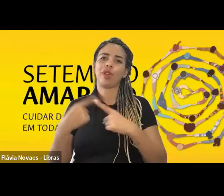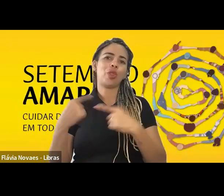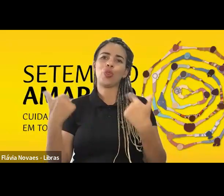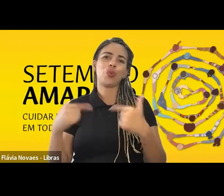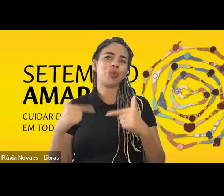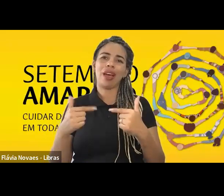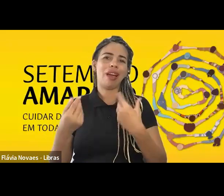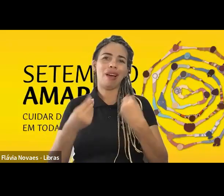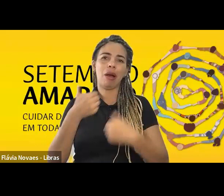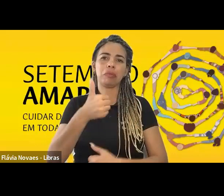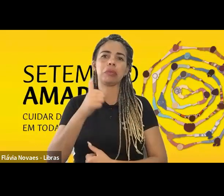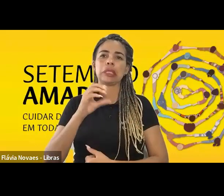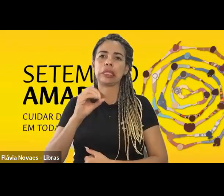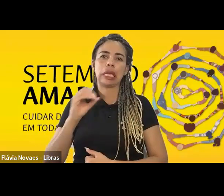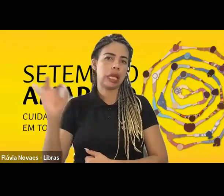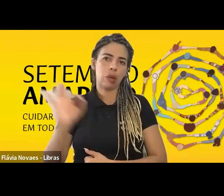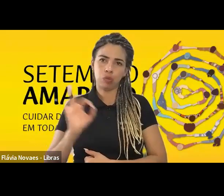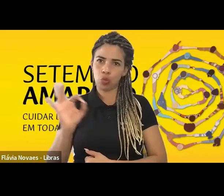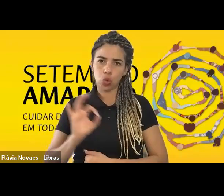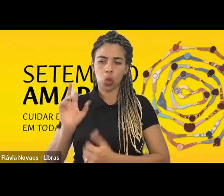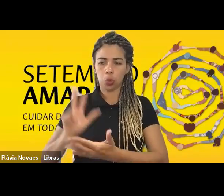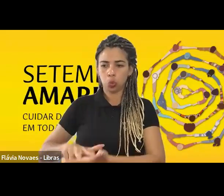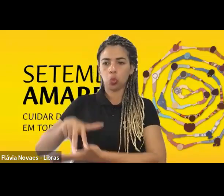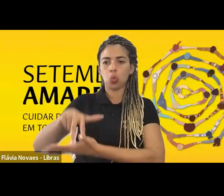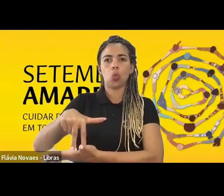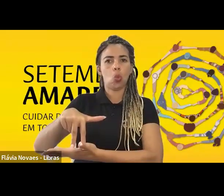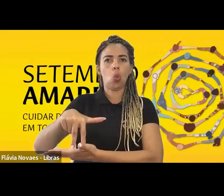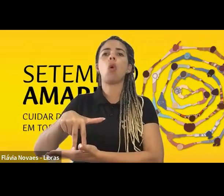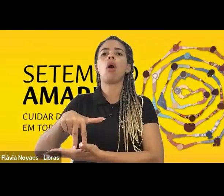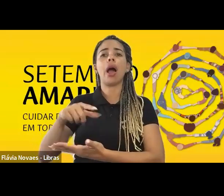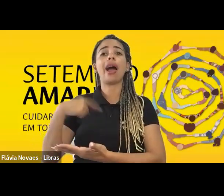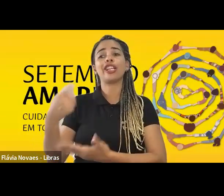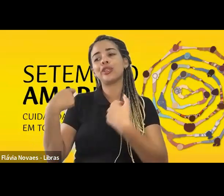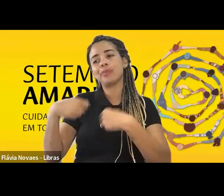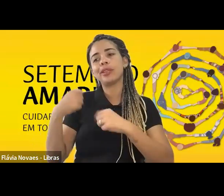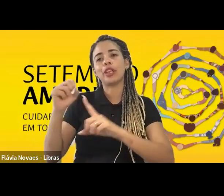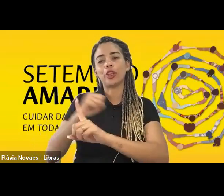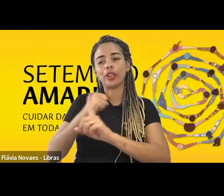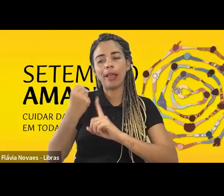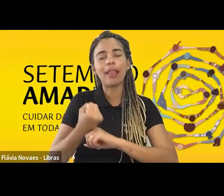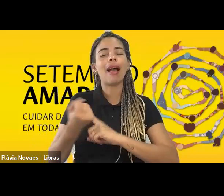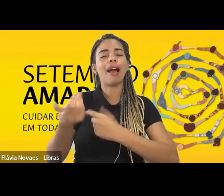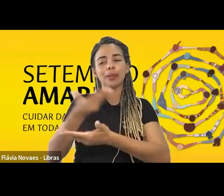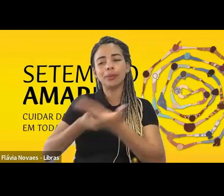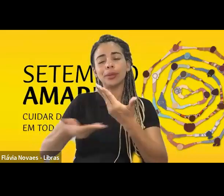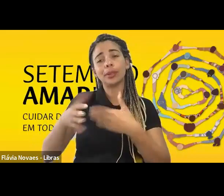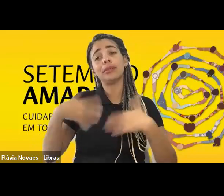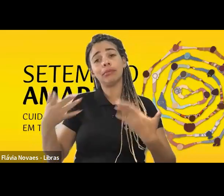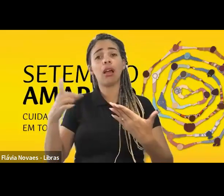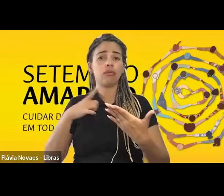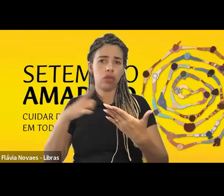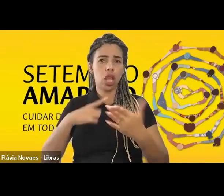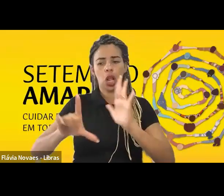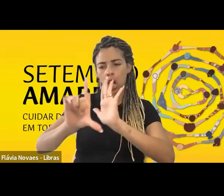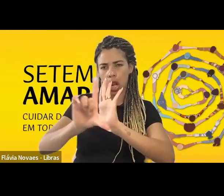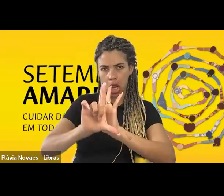seres gregários, portanto, seres políticos e sociais, e, portanto, nós temos restrições de ordem legal,